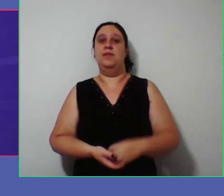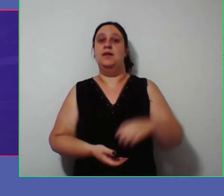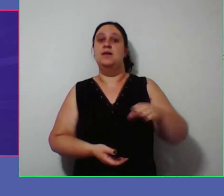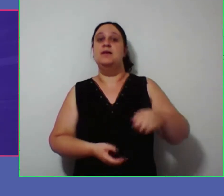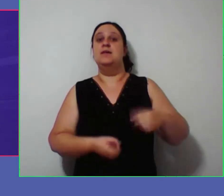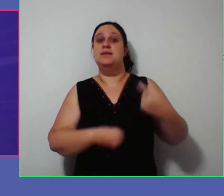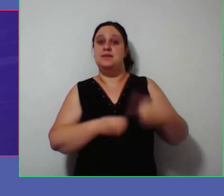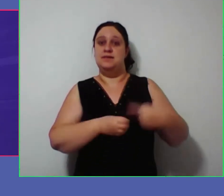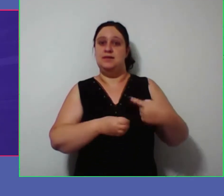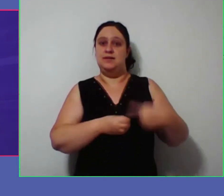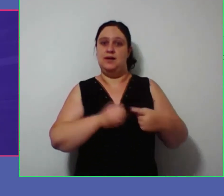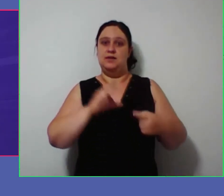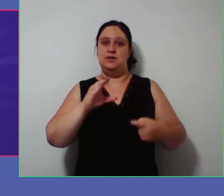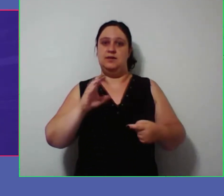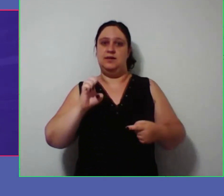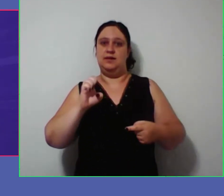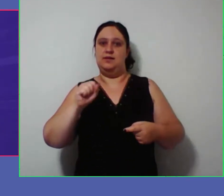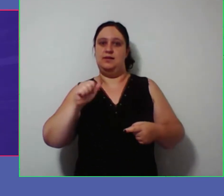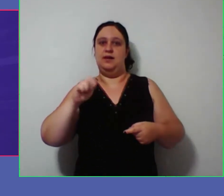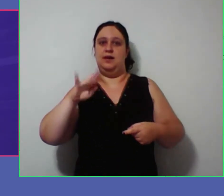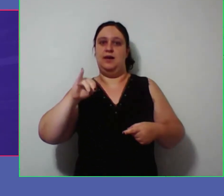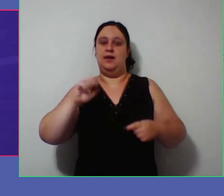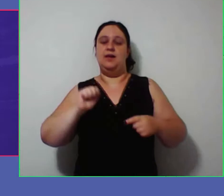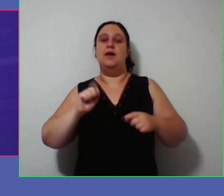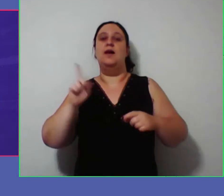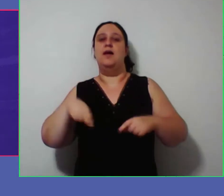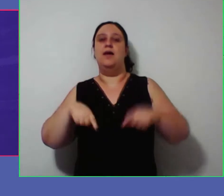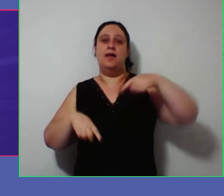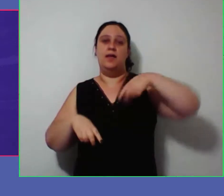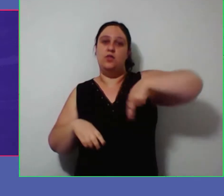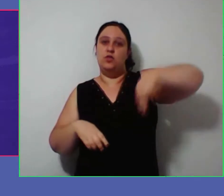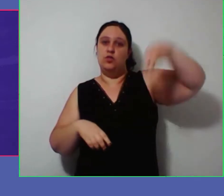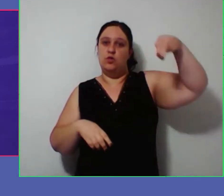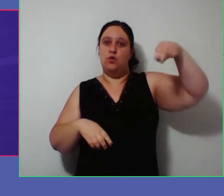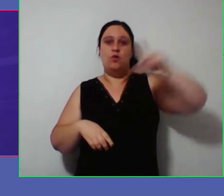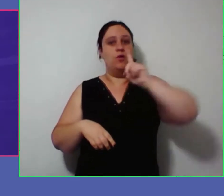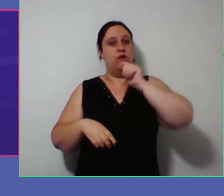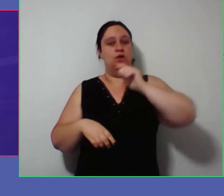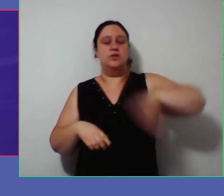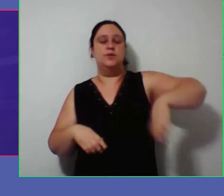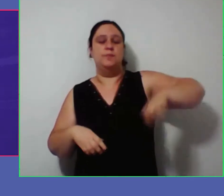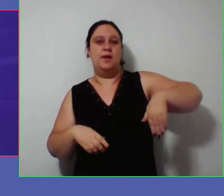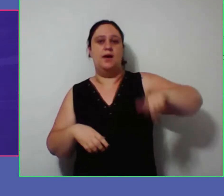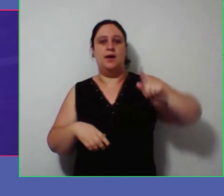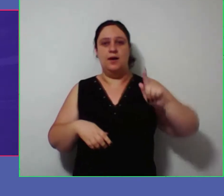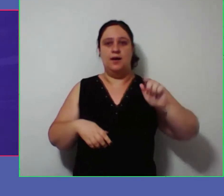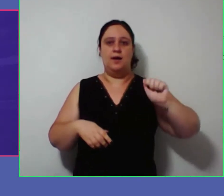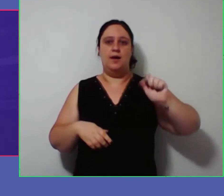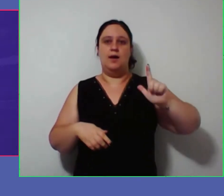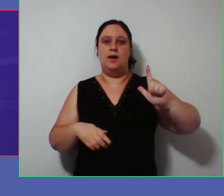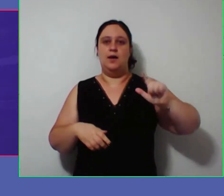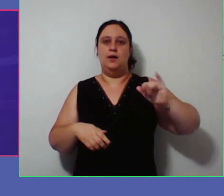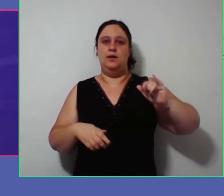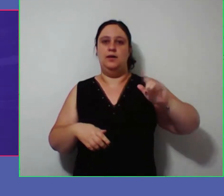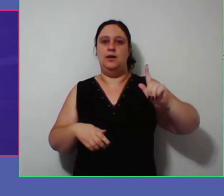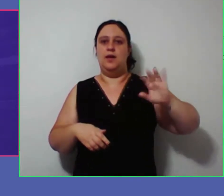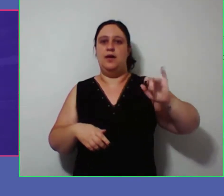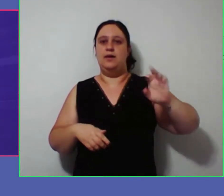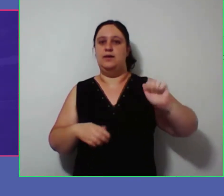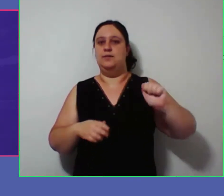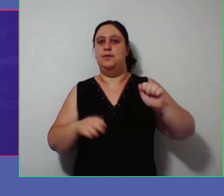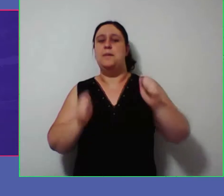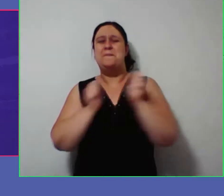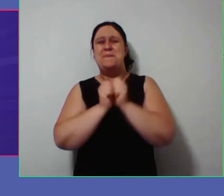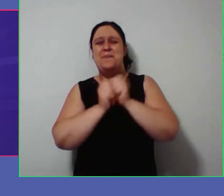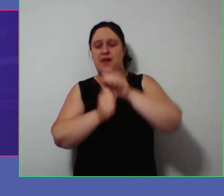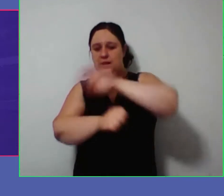ao norte do mar da Galileia, perto das encostas do Monte Hermon. Seu nome